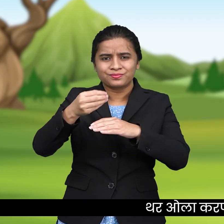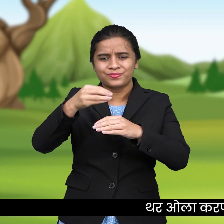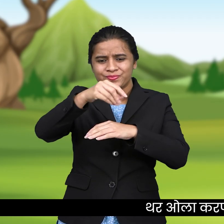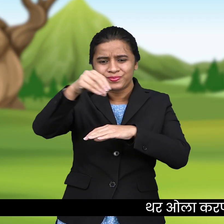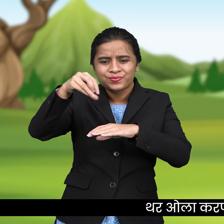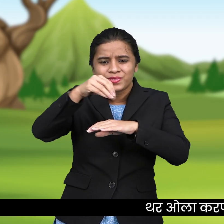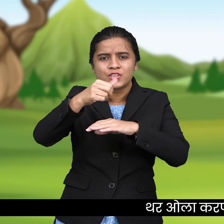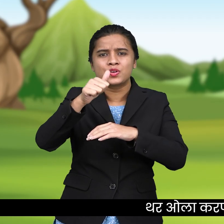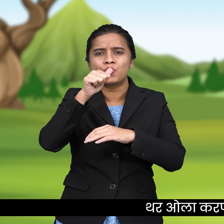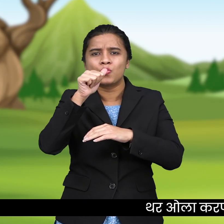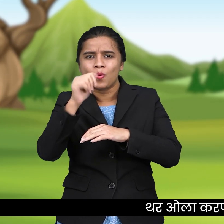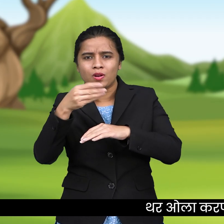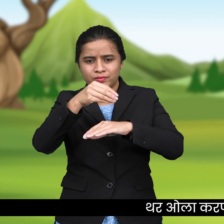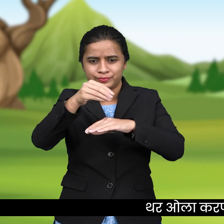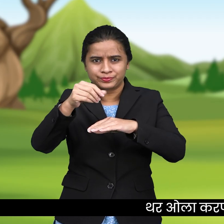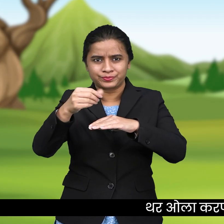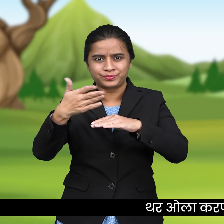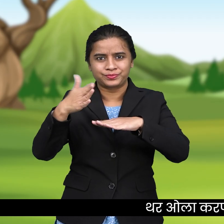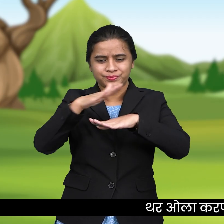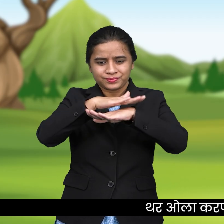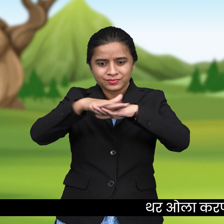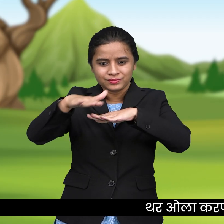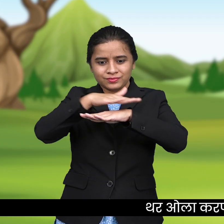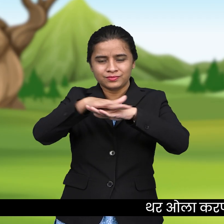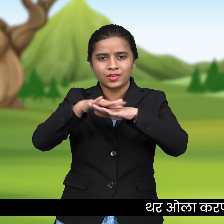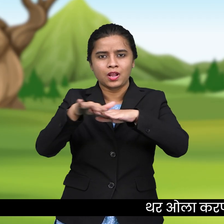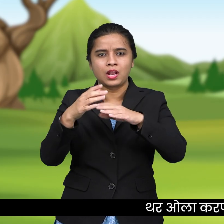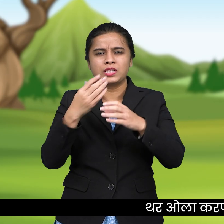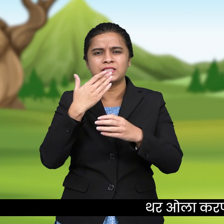थर ओला करण्यासाठी थोडे पाणी शिंपडा.